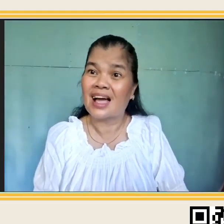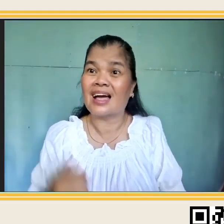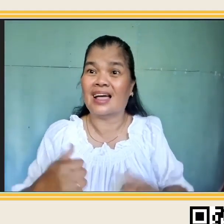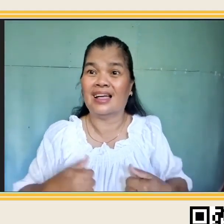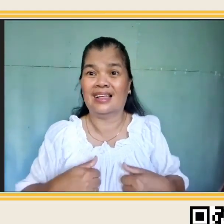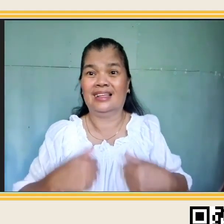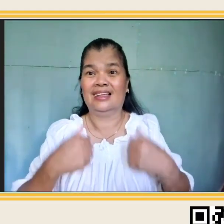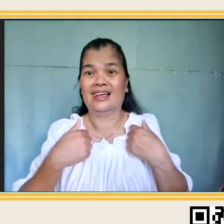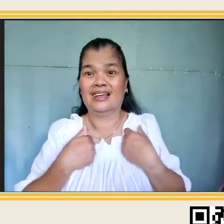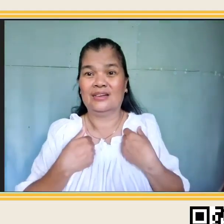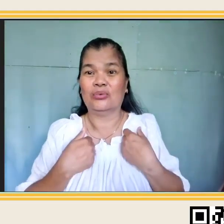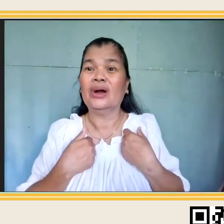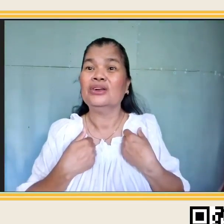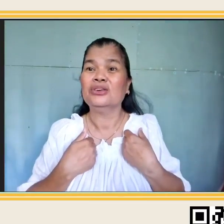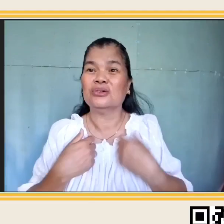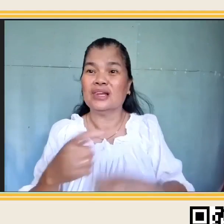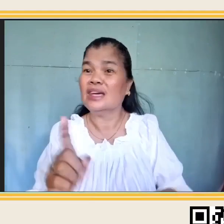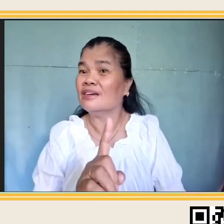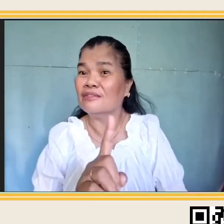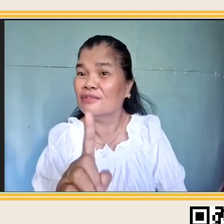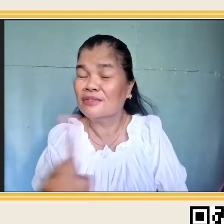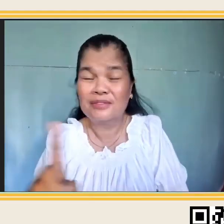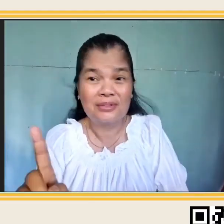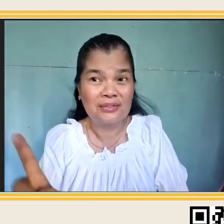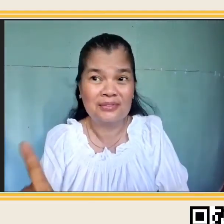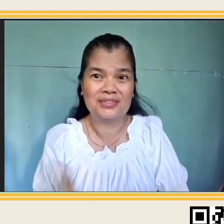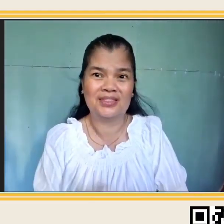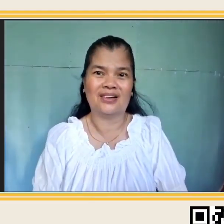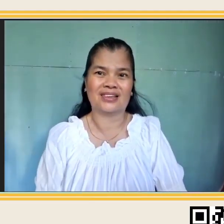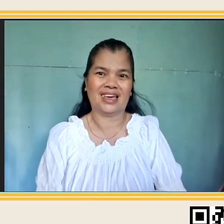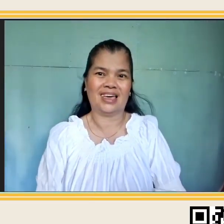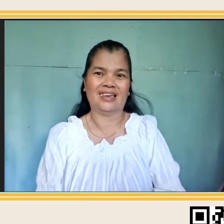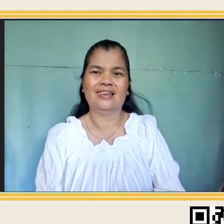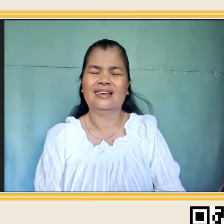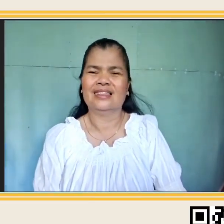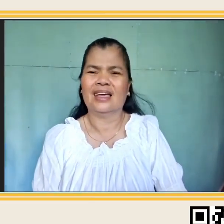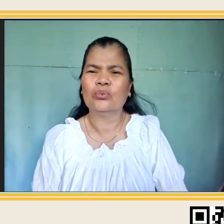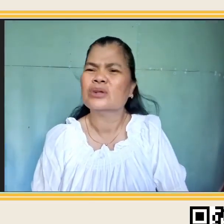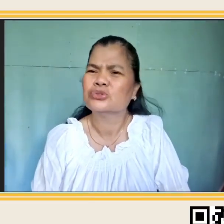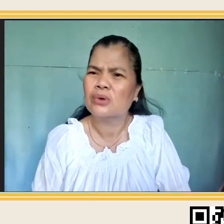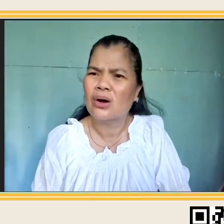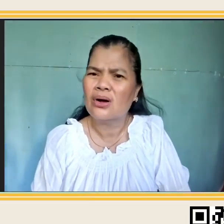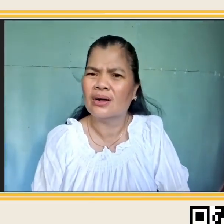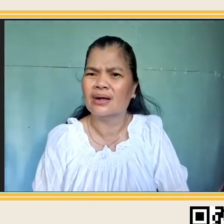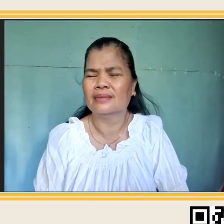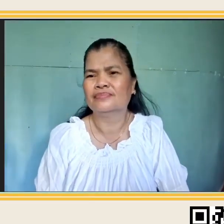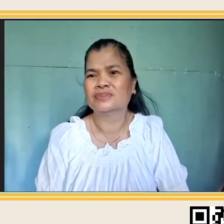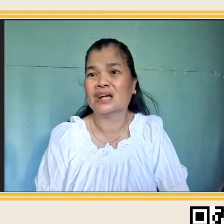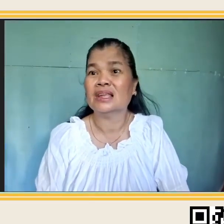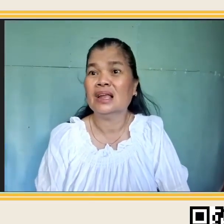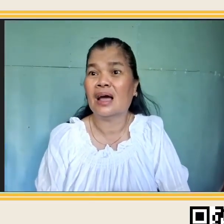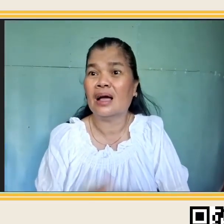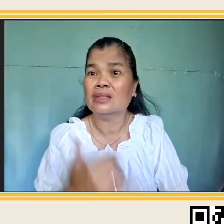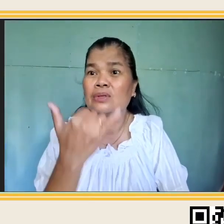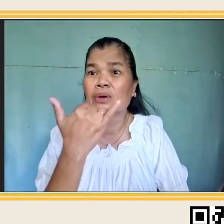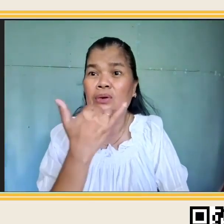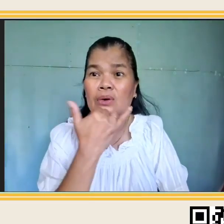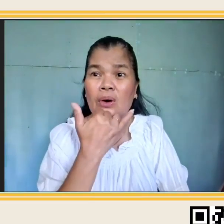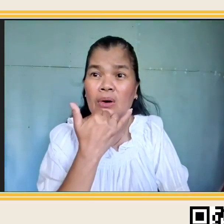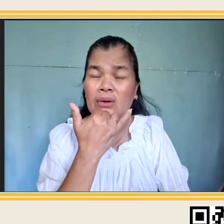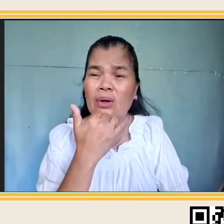saan ka? Where do you live? Okay. Then what's wrong? Sa